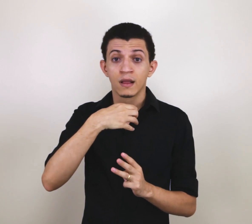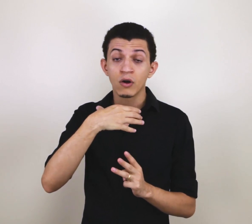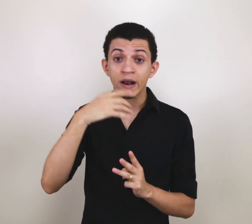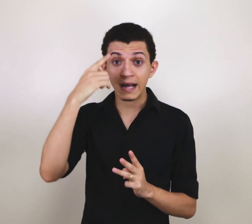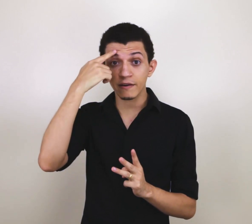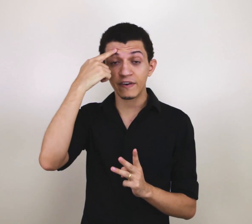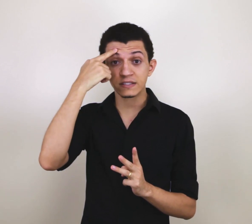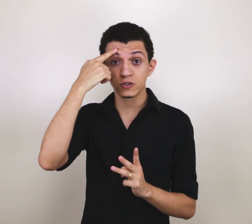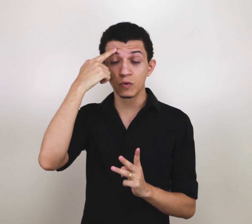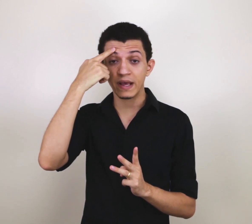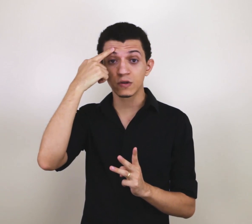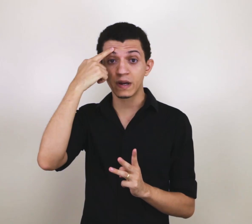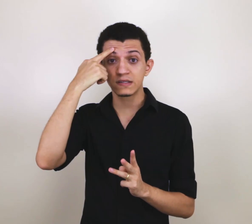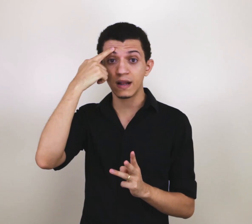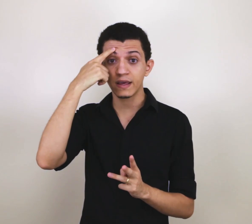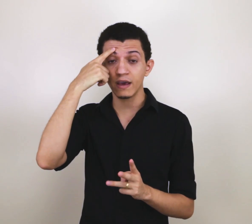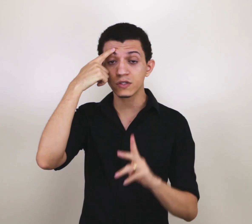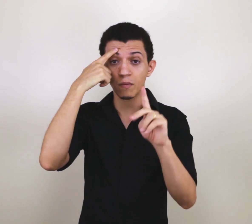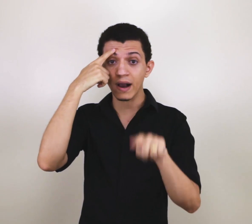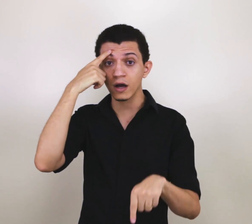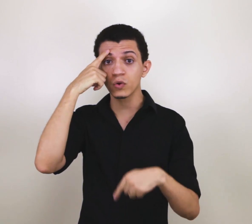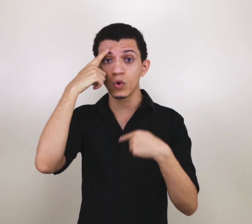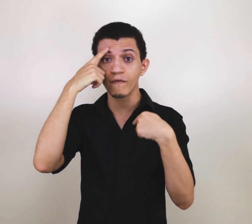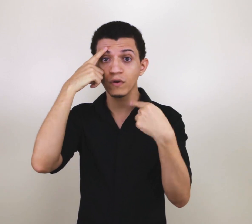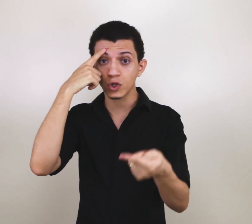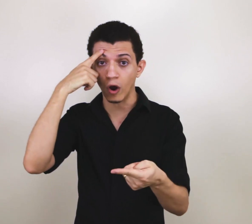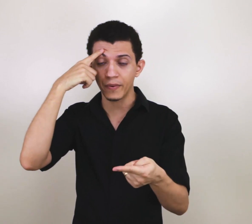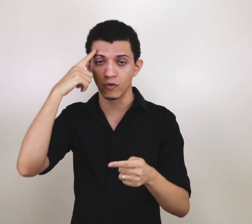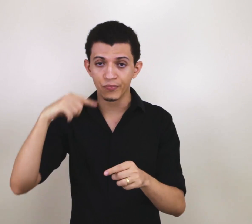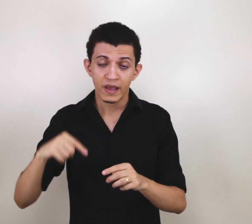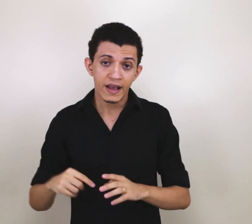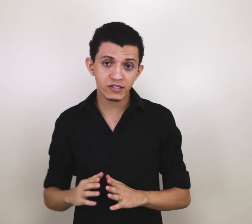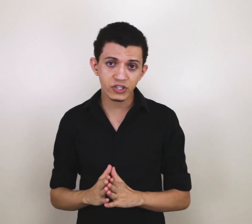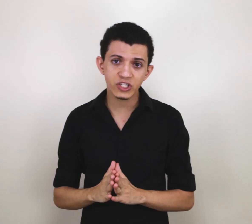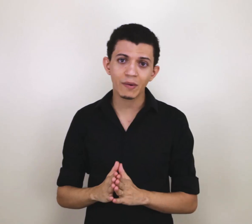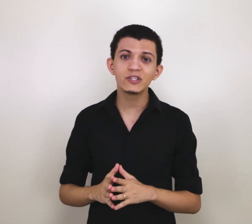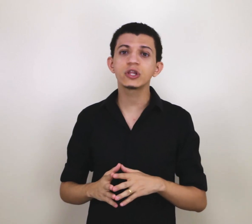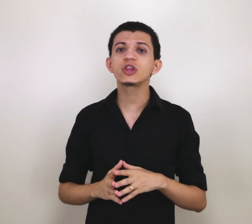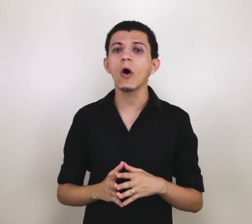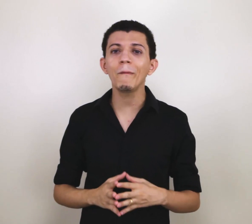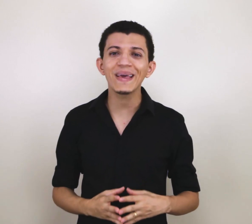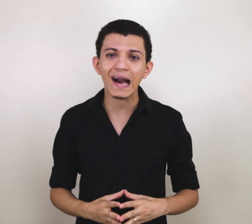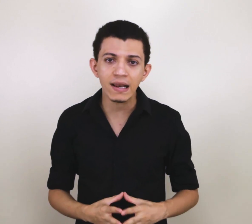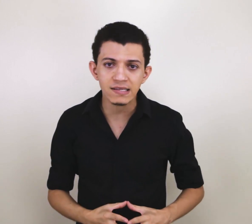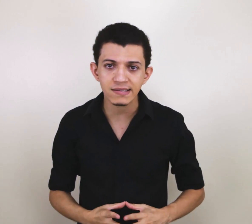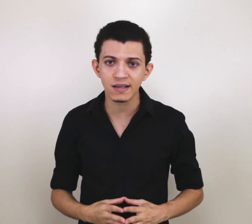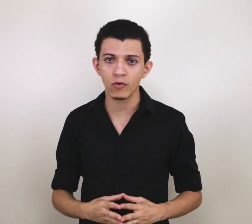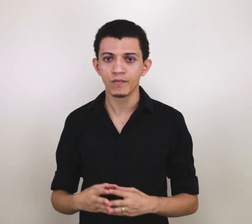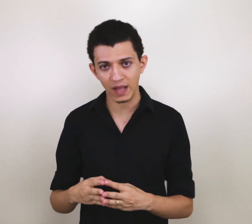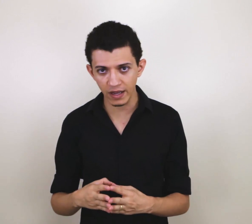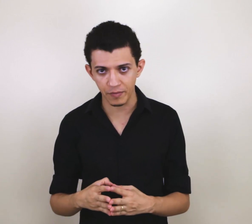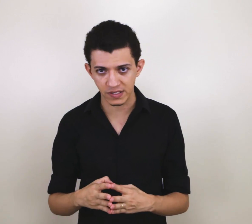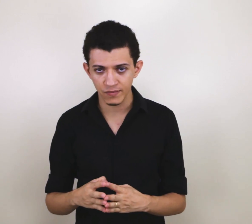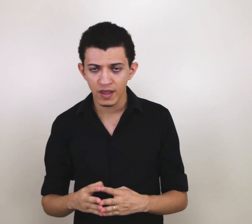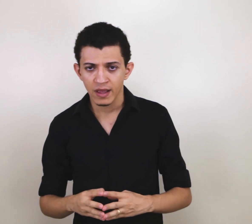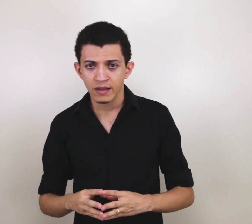Então, a cada vez que eu subir a sobrancelha aqui, eu estou marcando um novo tópico. Isso a gente chama de topicalização na Libras.